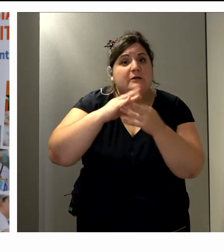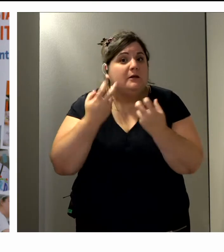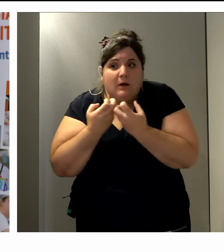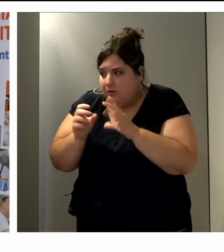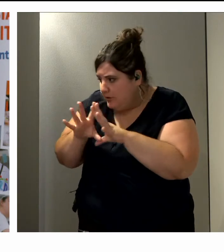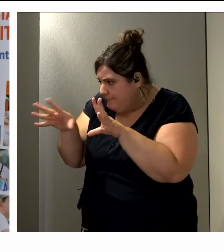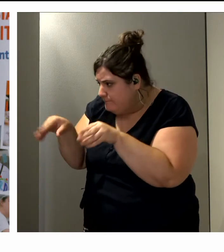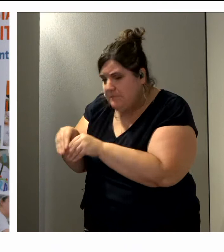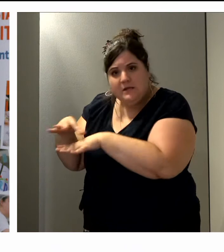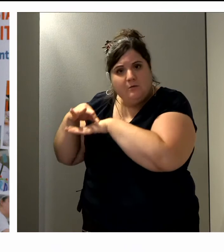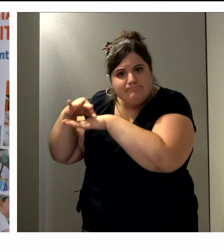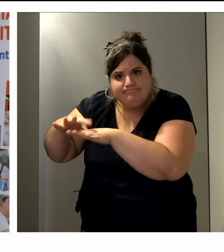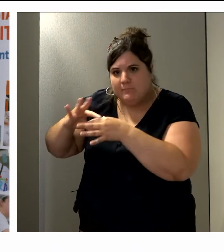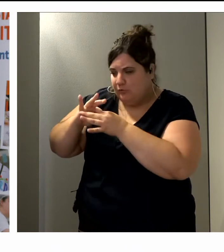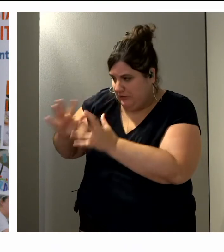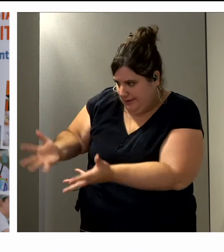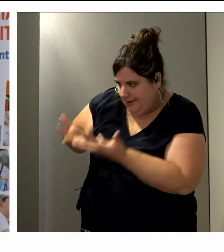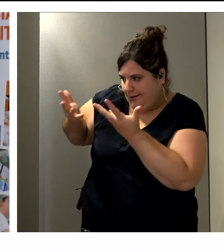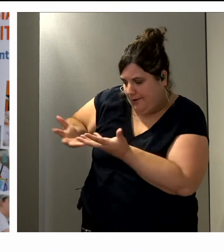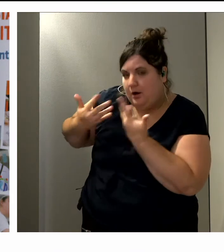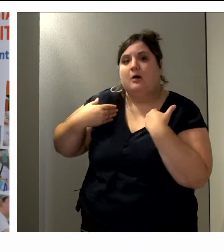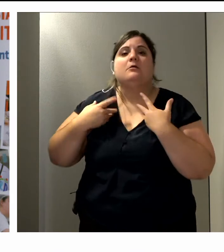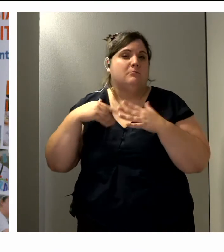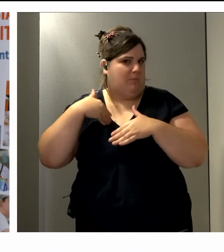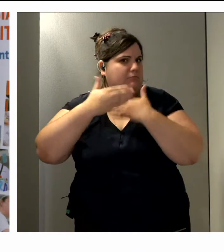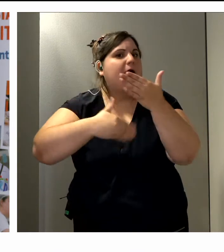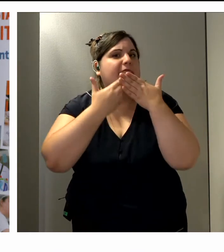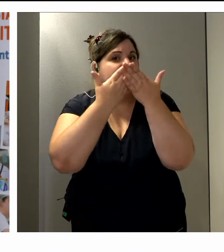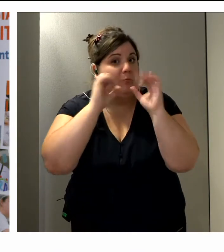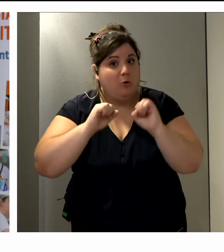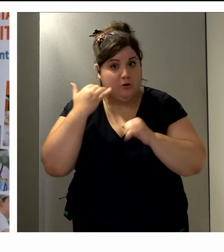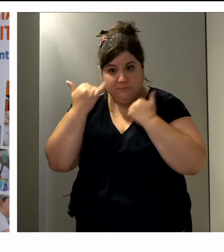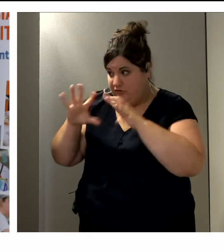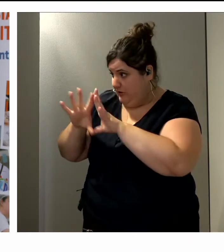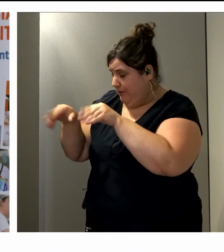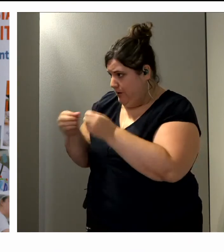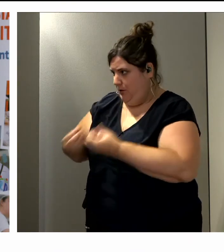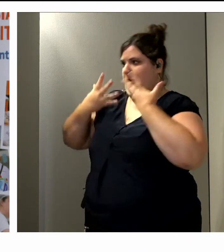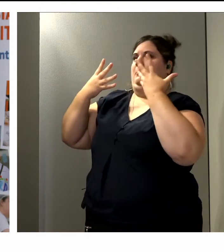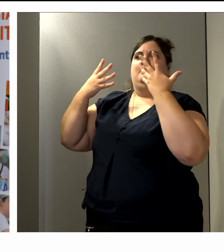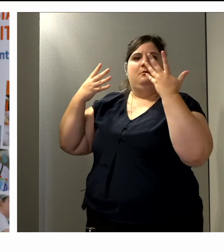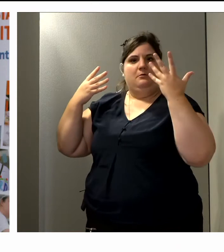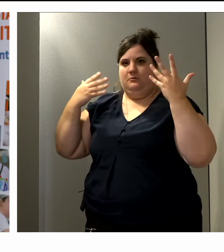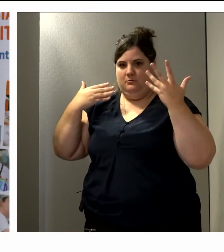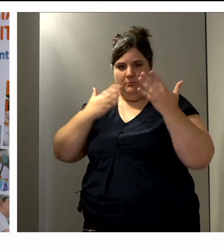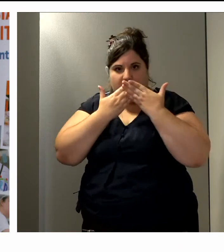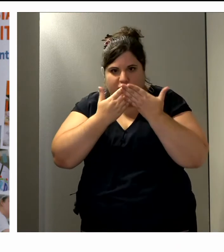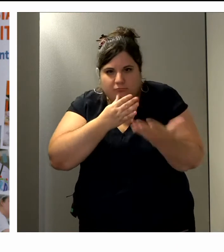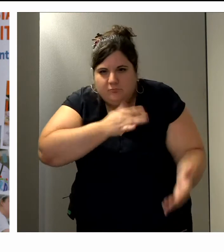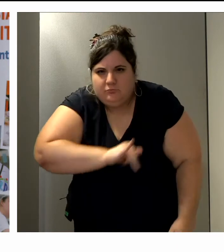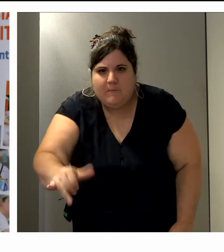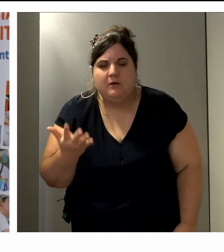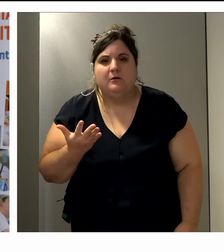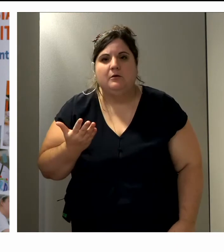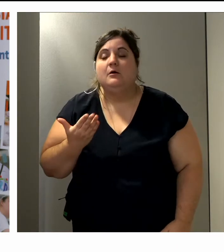solidaire qui t'accompagne beaucoup, on ne peut jamais faire des études. Il faut vraiment qu'il y ait une grande solidarité familiale qui